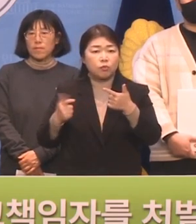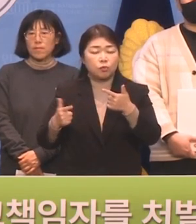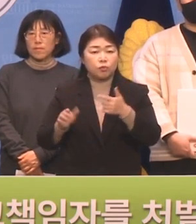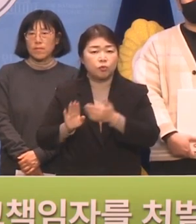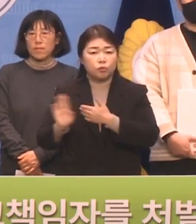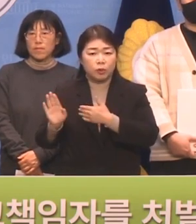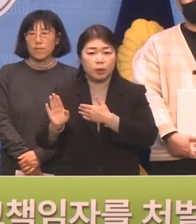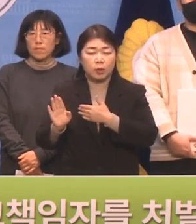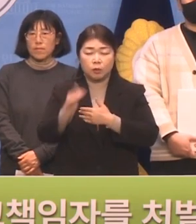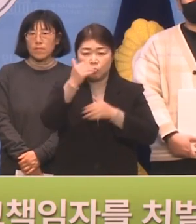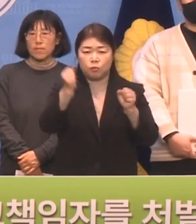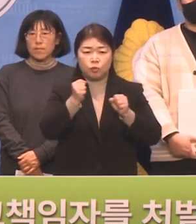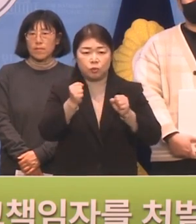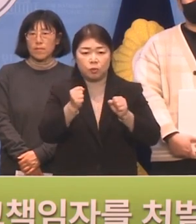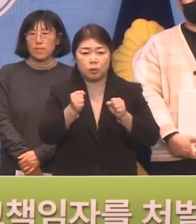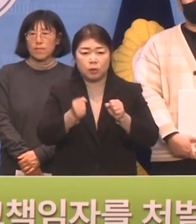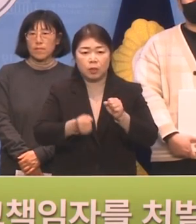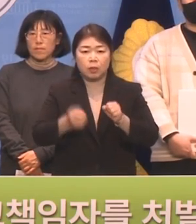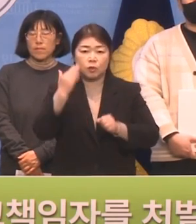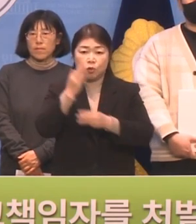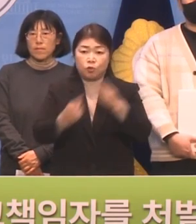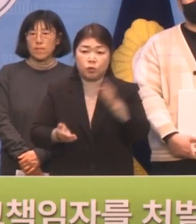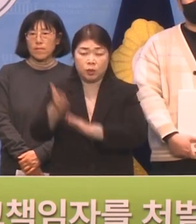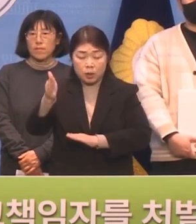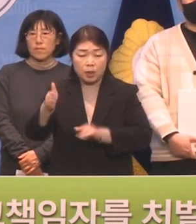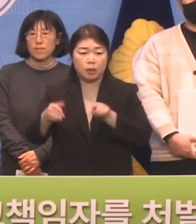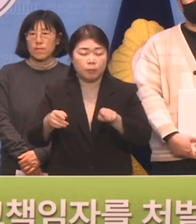도에 충북도에 전달이 되었습니다. 그러나